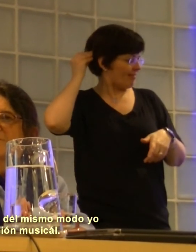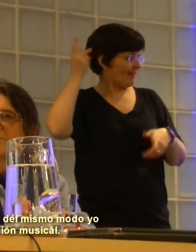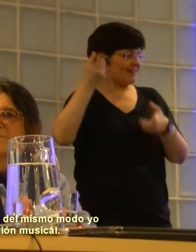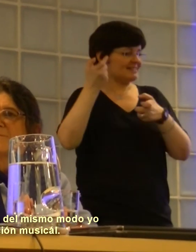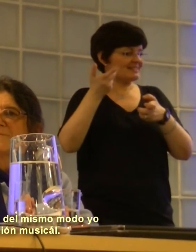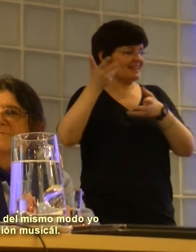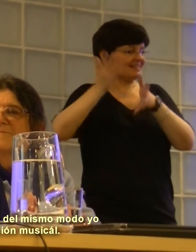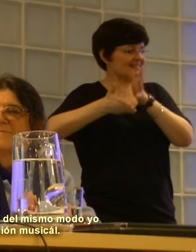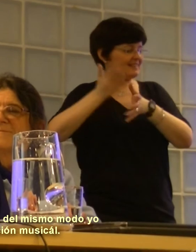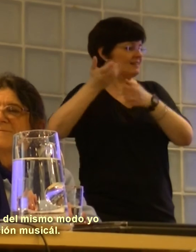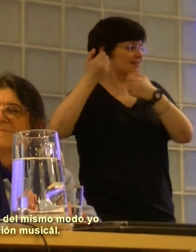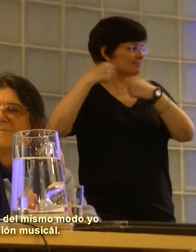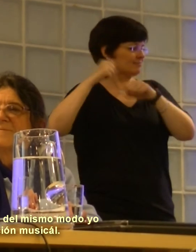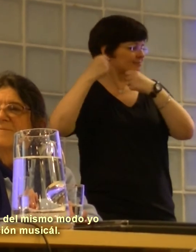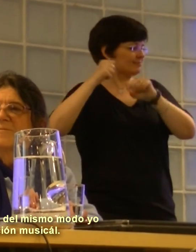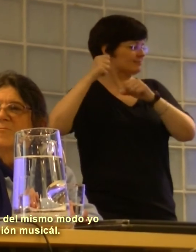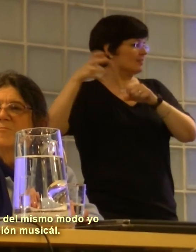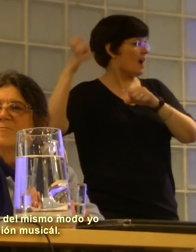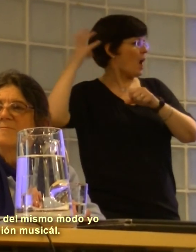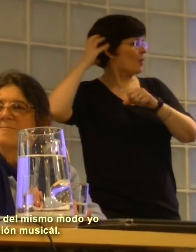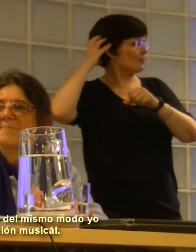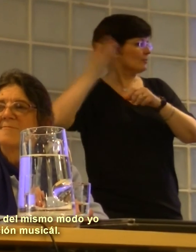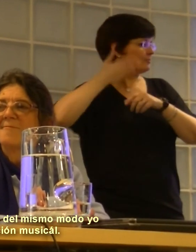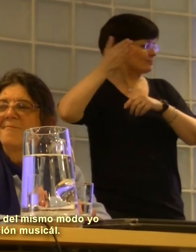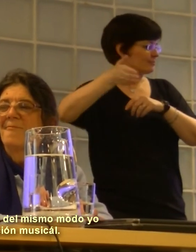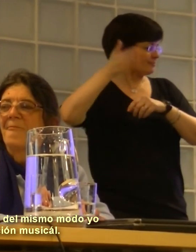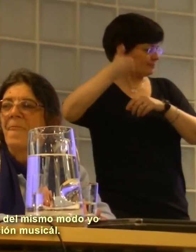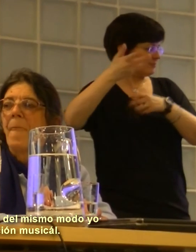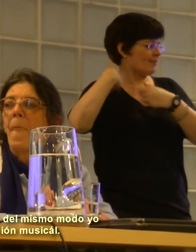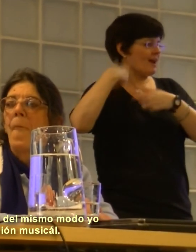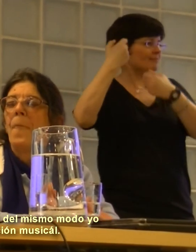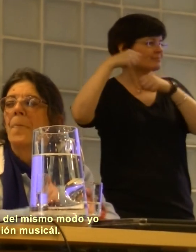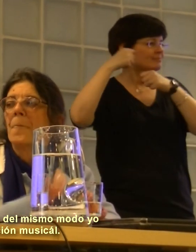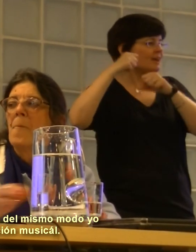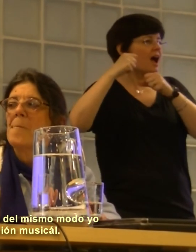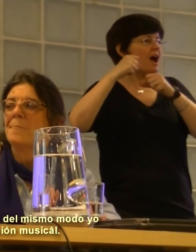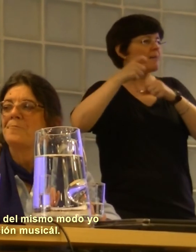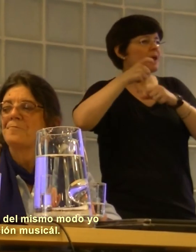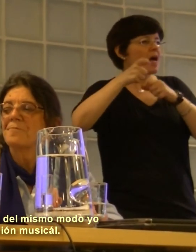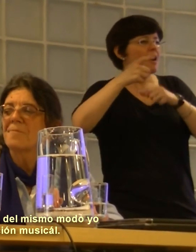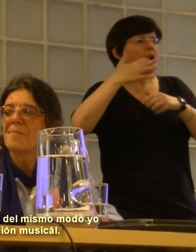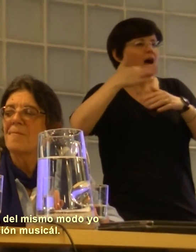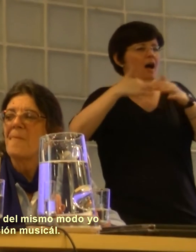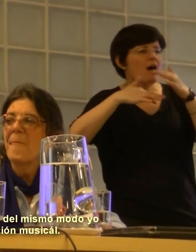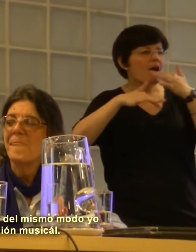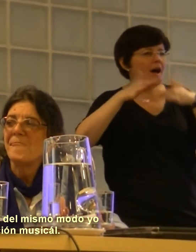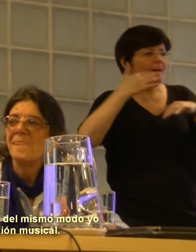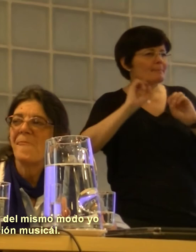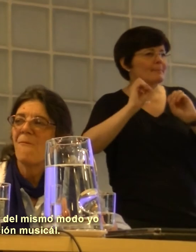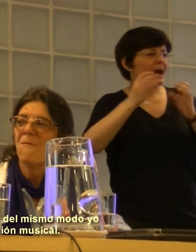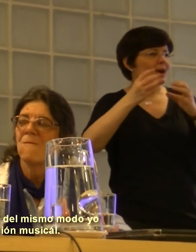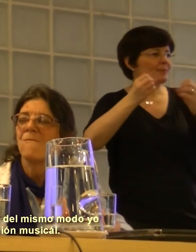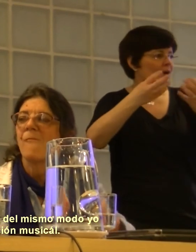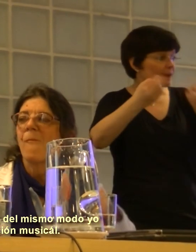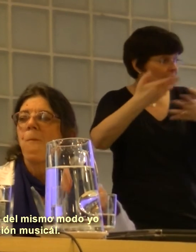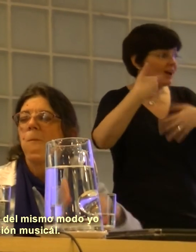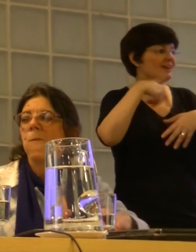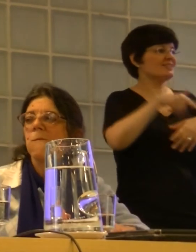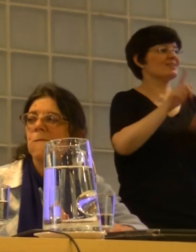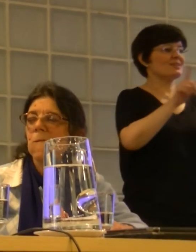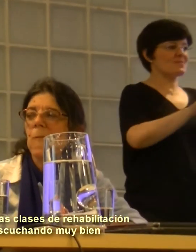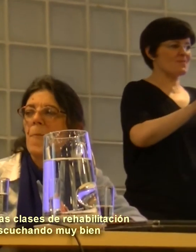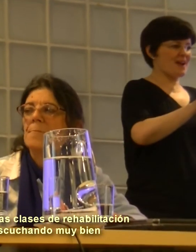permita entender mejor lo que escuchan, del mismo modo yo llevé a cabo una rehabilitación